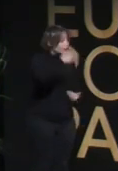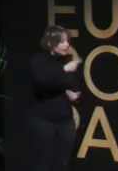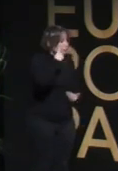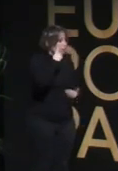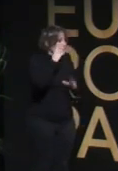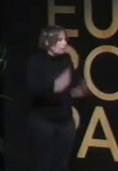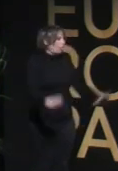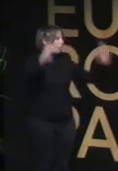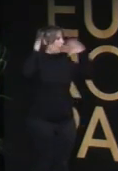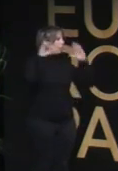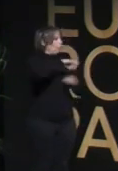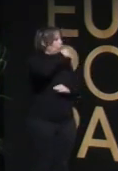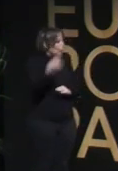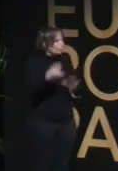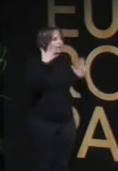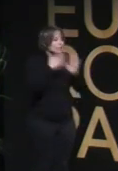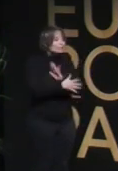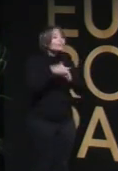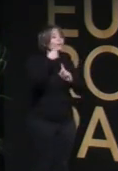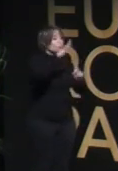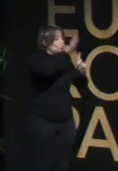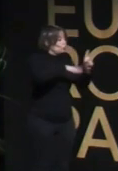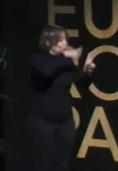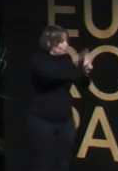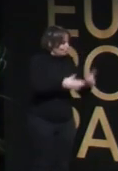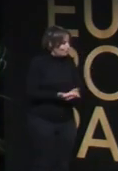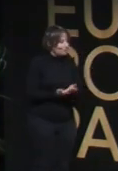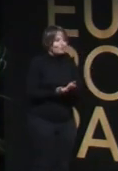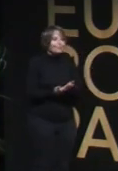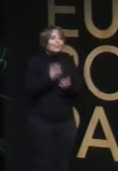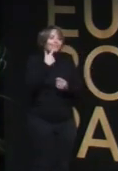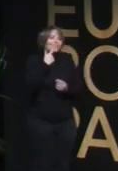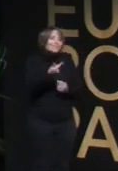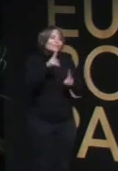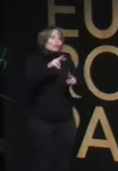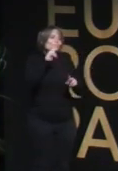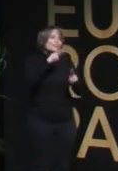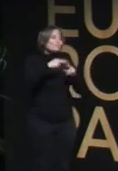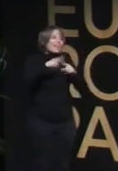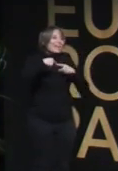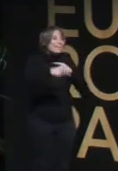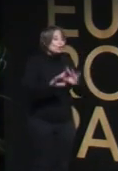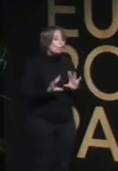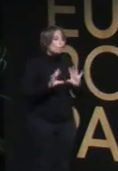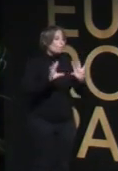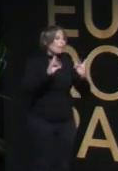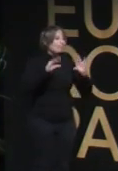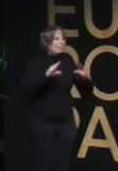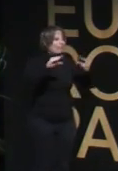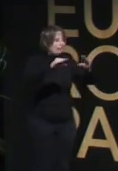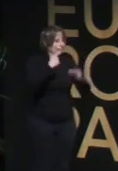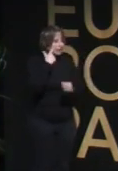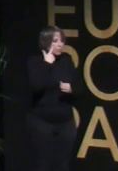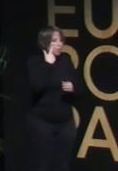esa hipoteca generalmente va a venir en sobreprotección. Hay algunos autores que hablan como de generación mantequilla, ¿no? Que en el fondo es esa falta de autoridad o